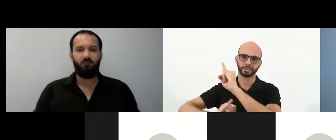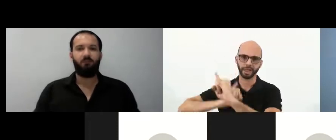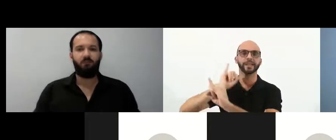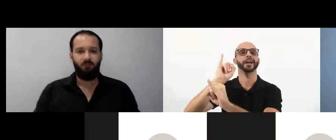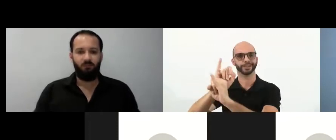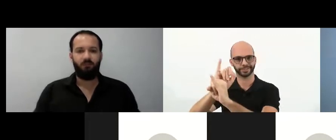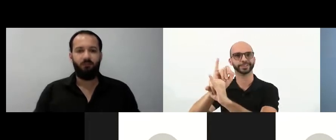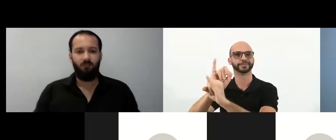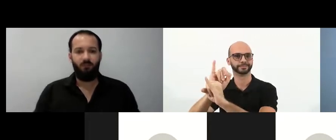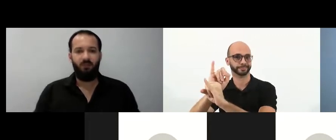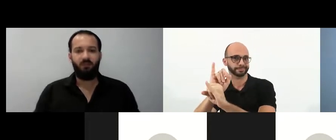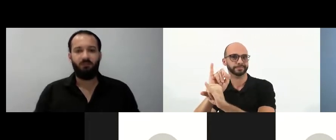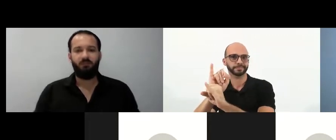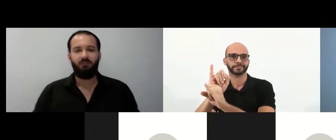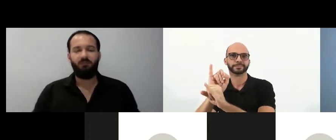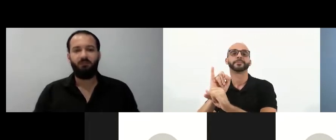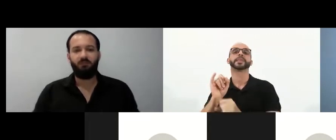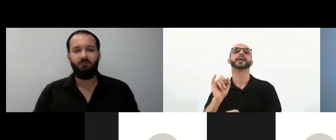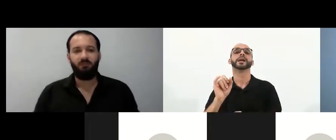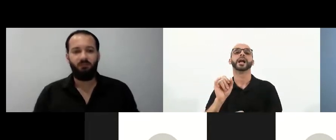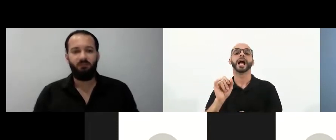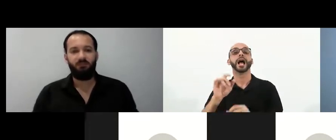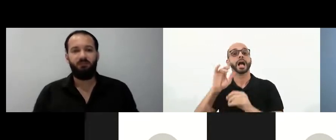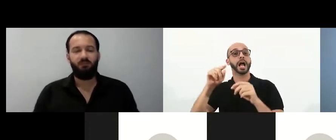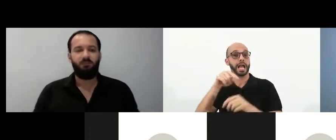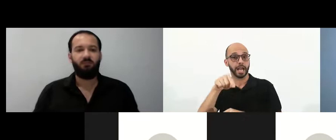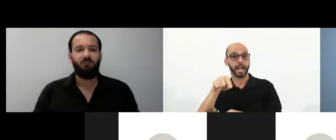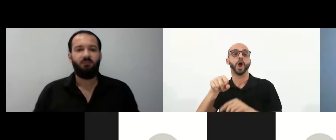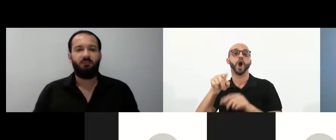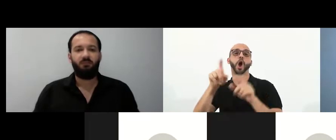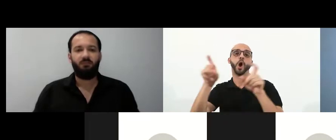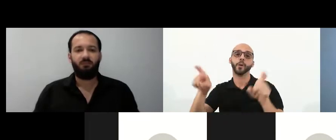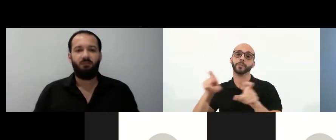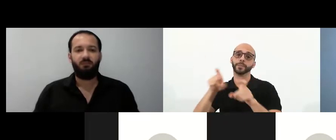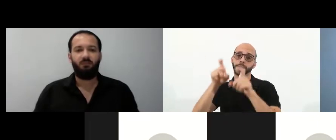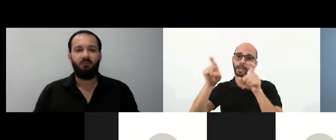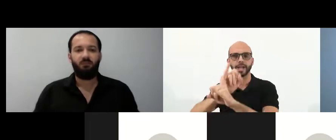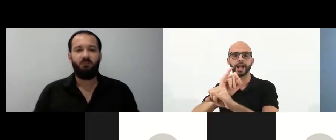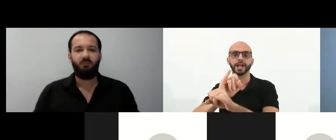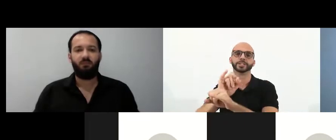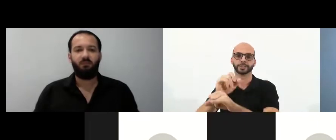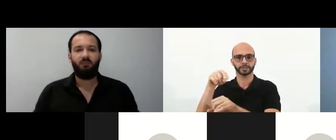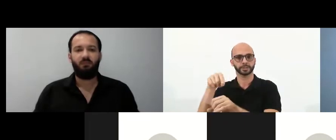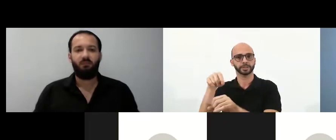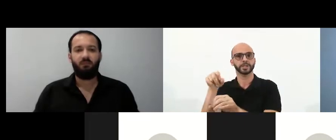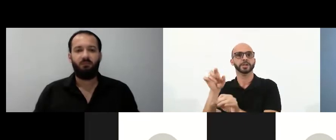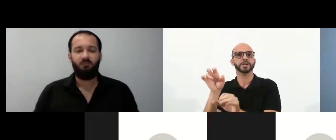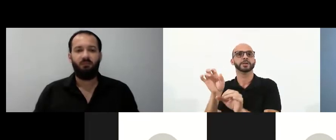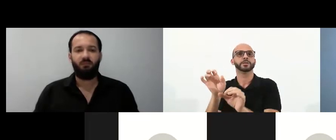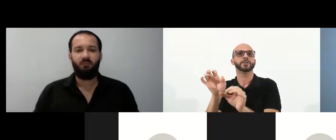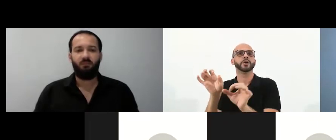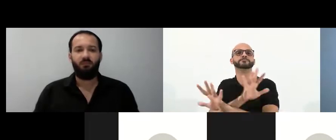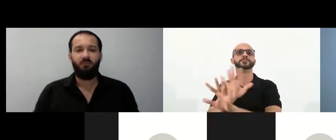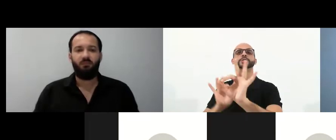informação, mais o quê? Agregada à internet, né? Nós temos as faculdades agregadas com essas tecnologias,